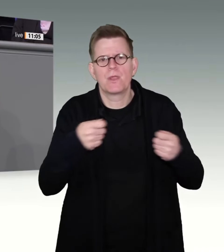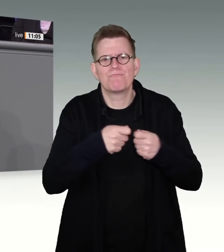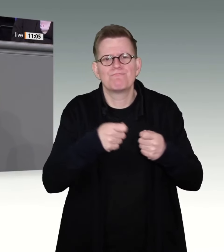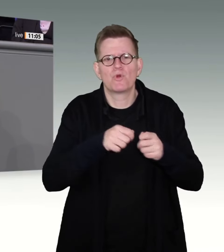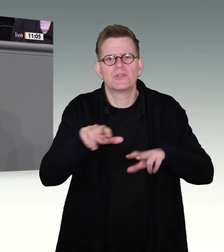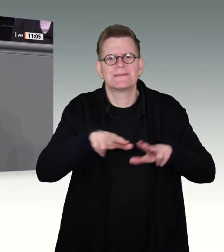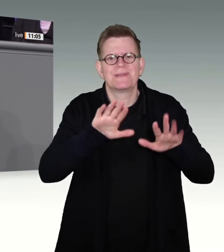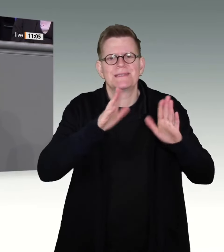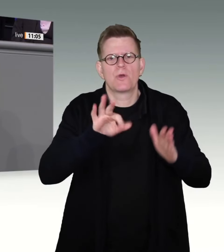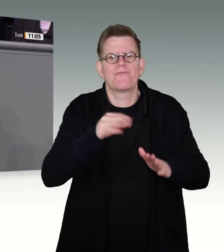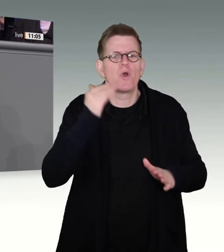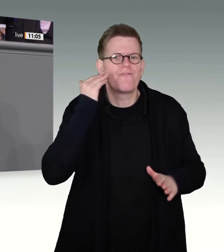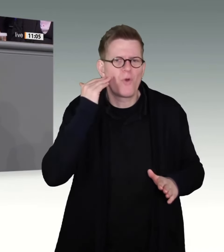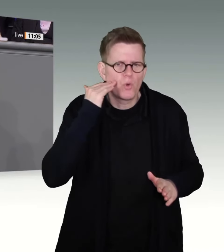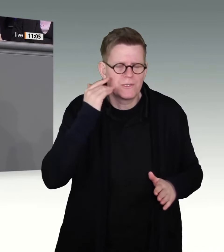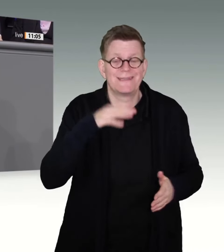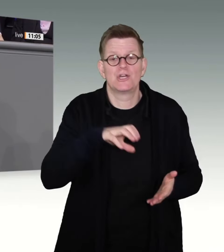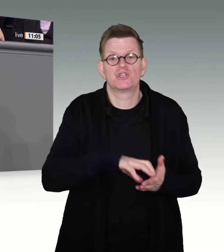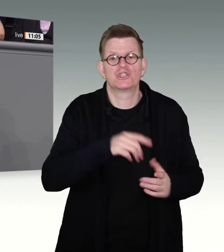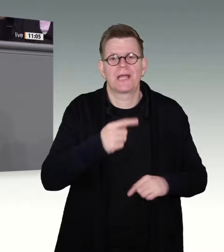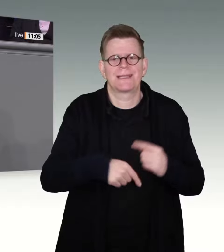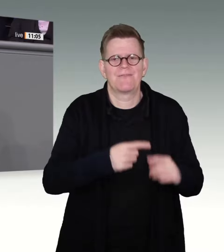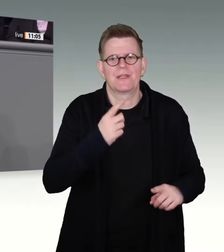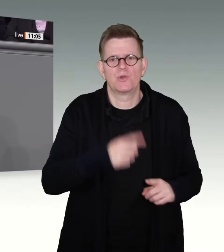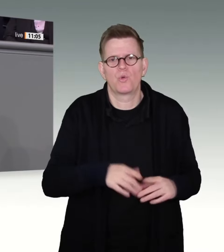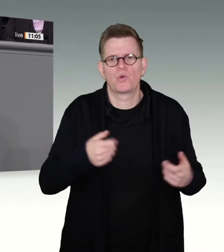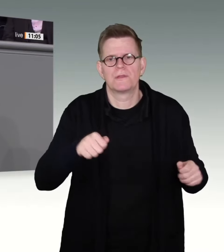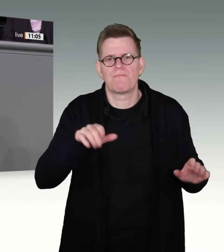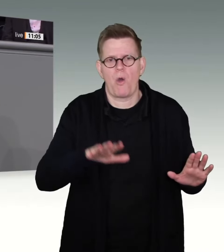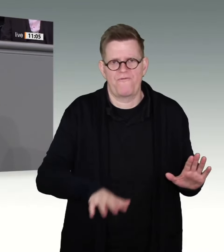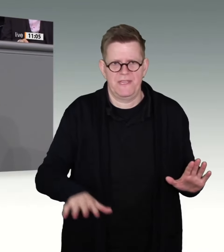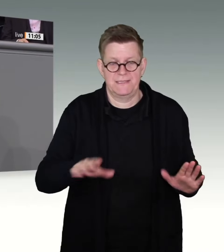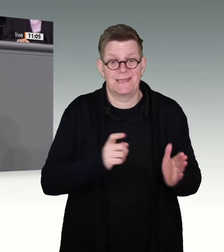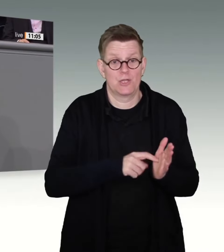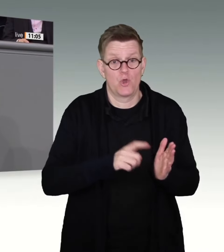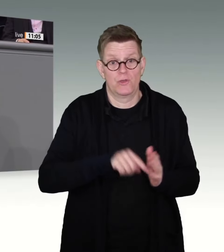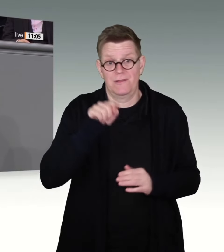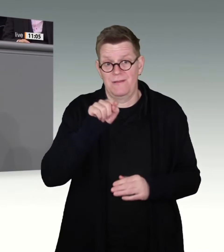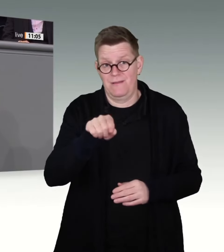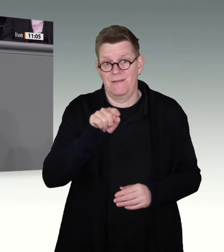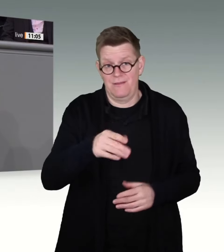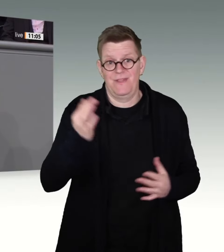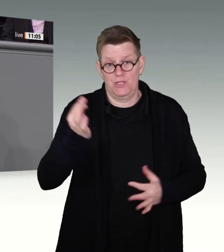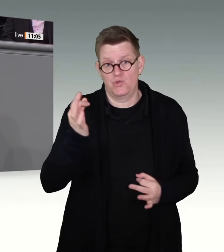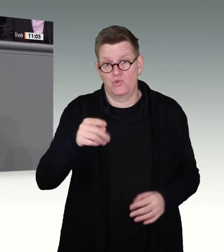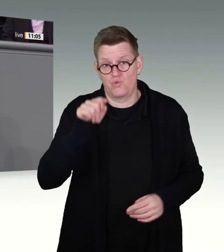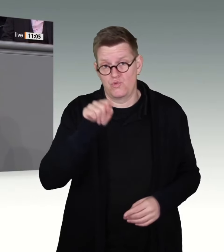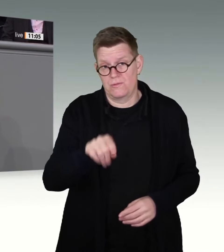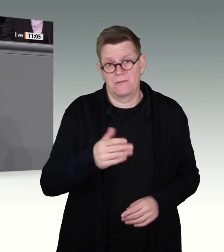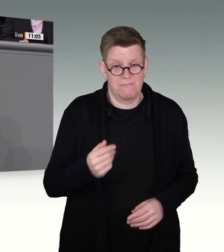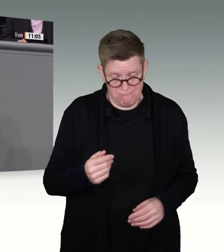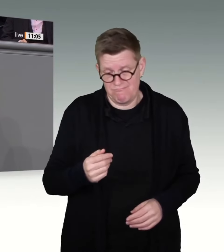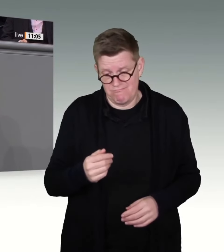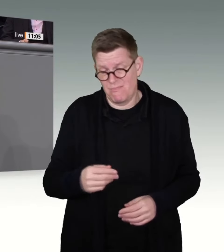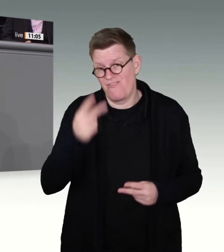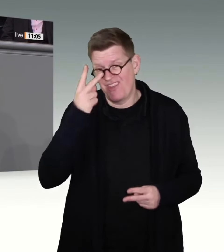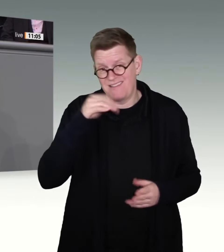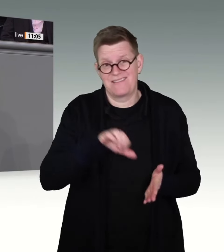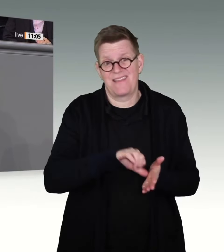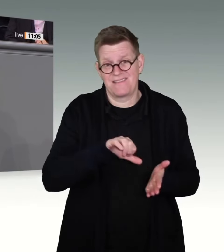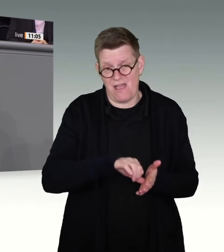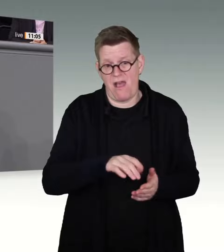Wohnstadtentwicklung und Bauwesen, welches ja die zentrale Rolle bei der Beschleunigung des Baugeschehens in Deutschland spielt. Viele weitere